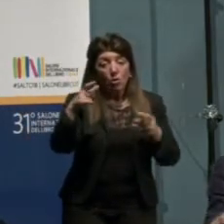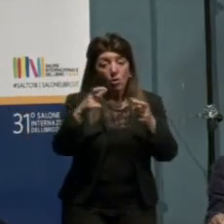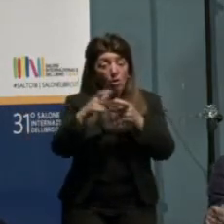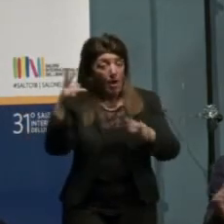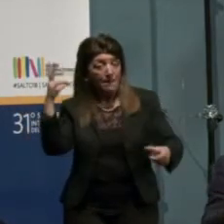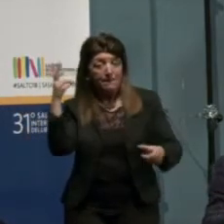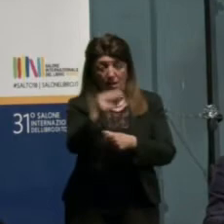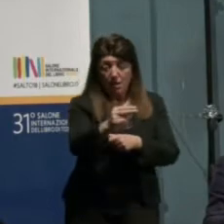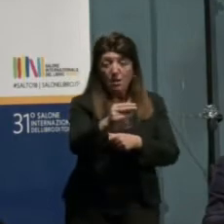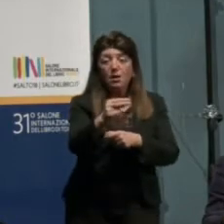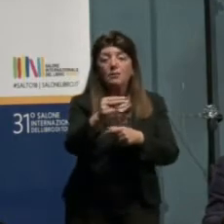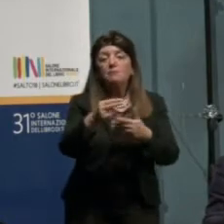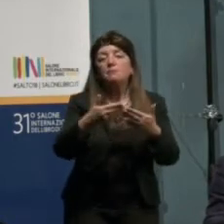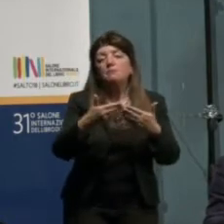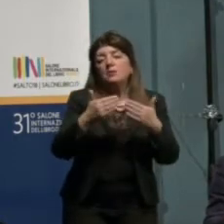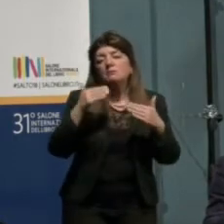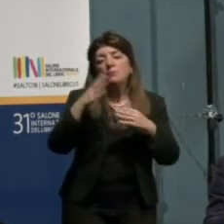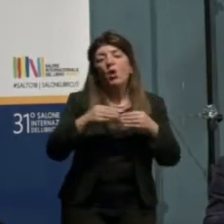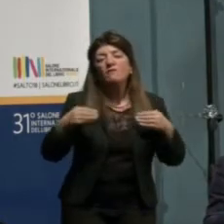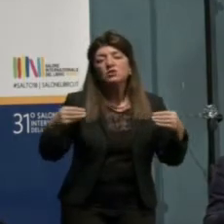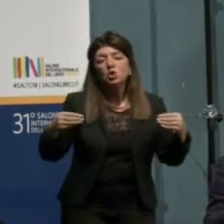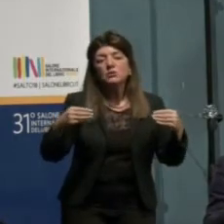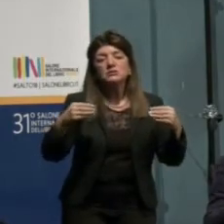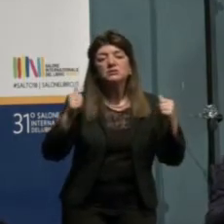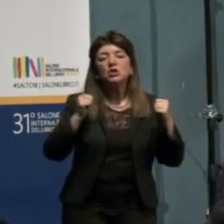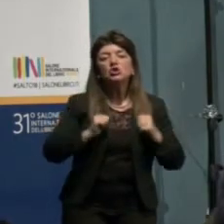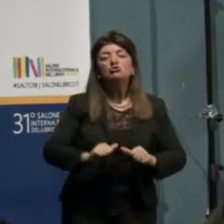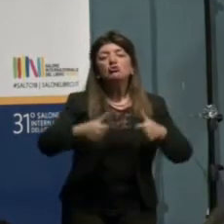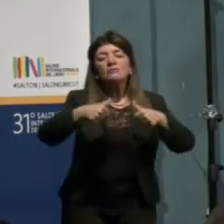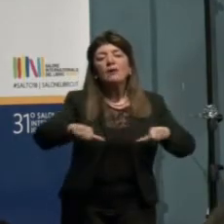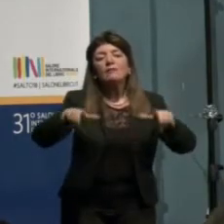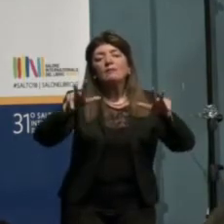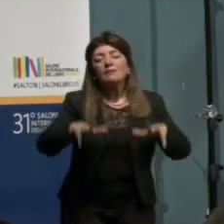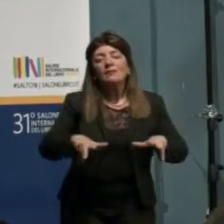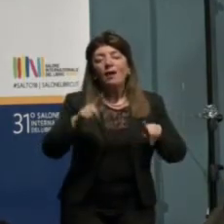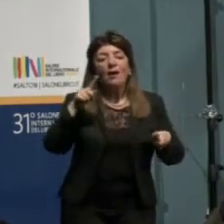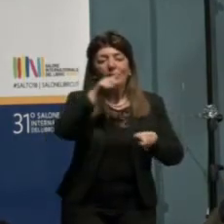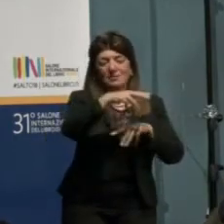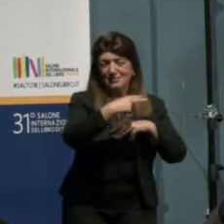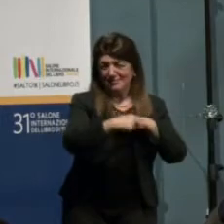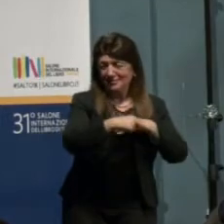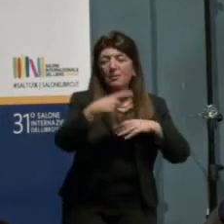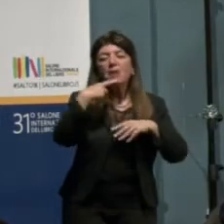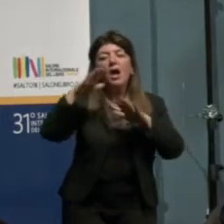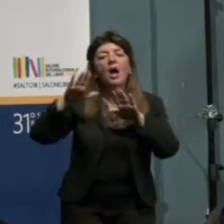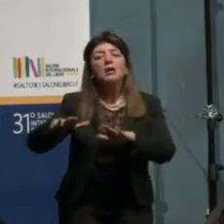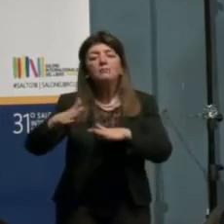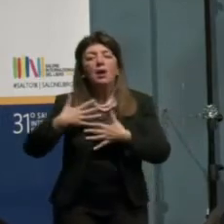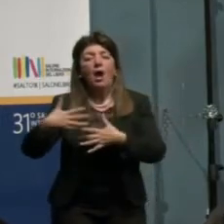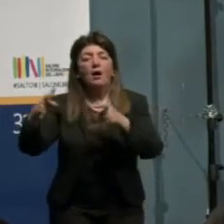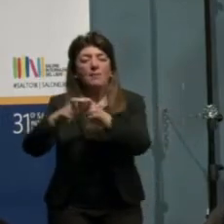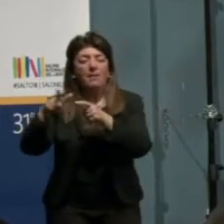grandi professionisti magari hanno anche la doppia cittadinanza restano lì perché amano il loro paese e forse questo poi